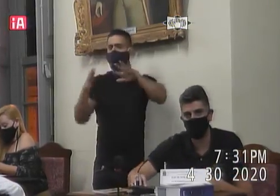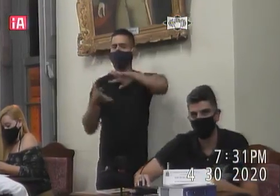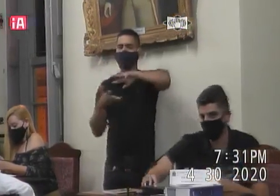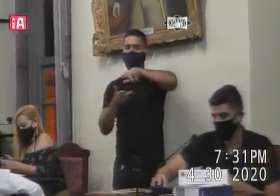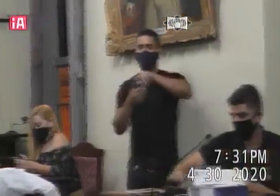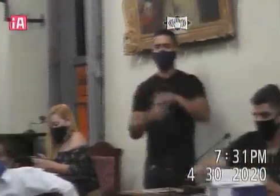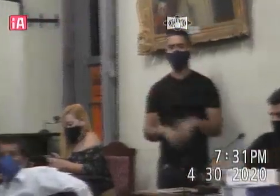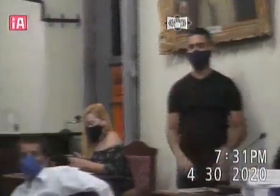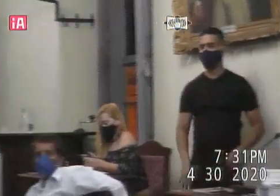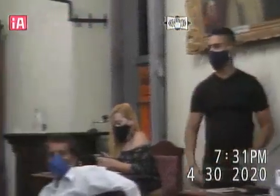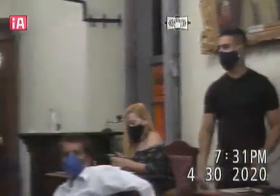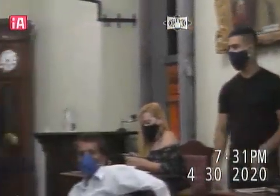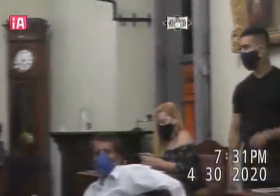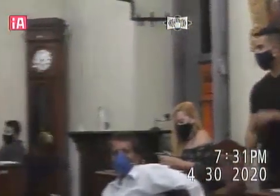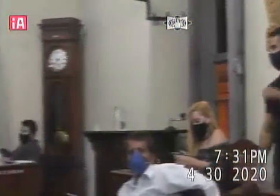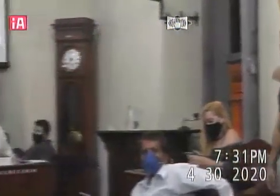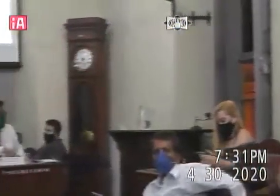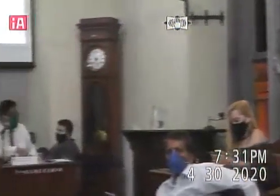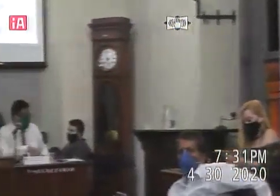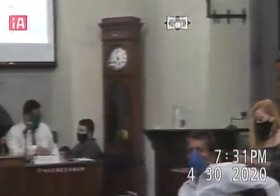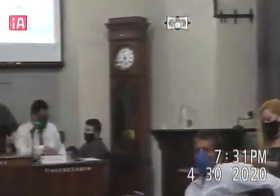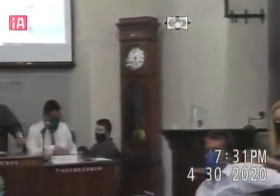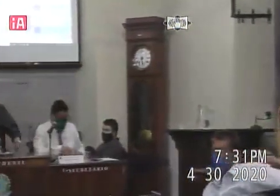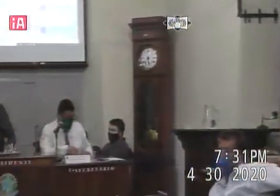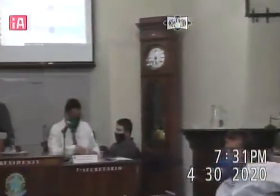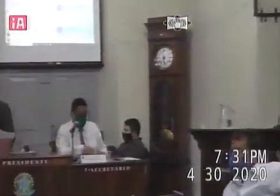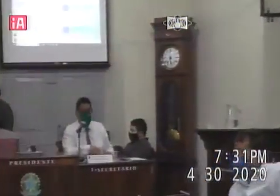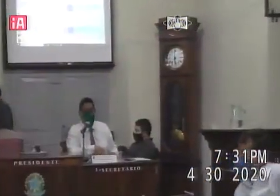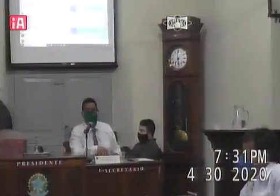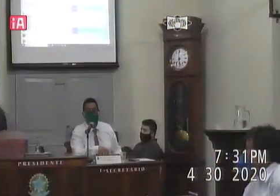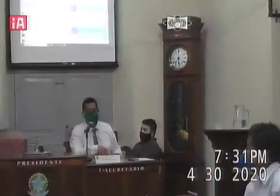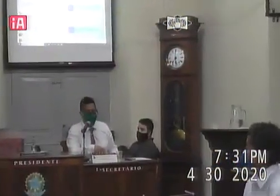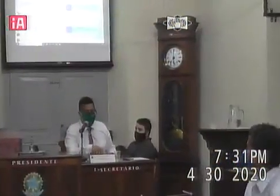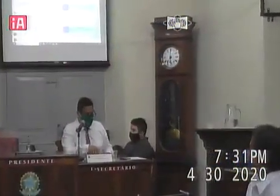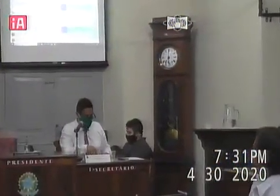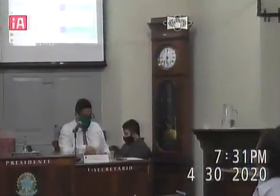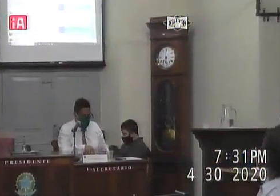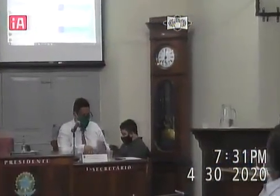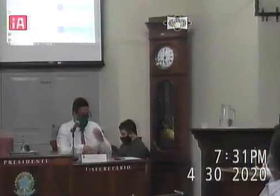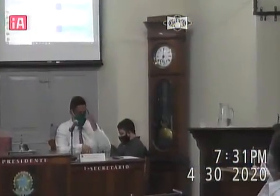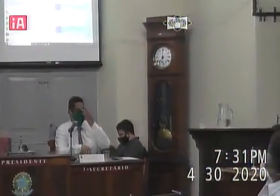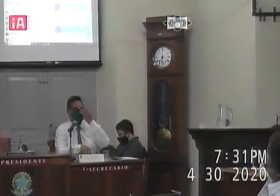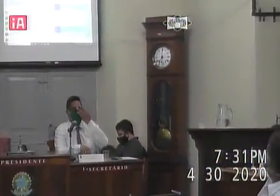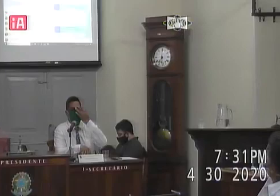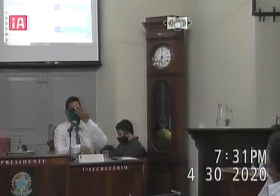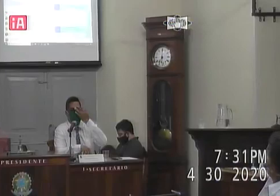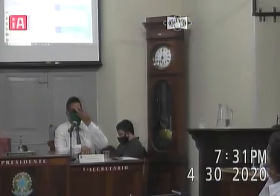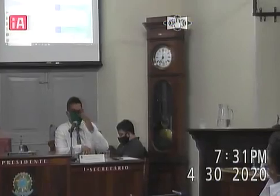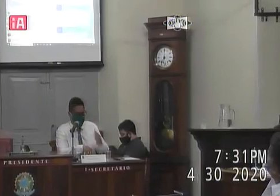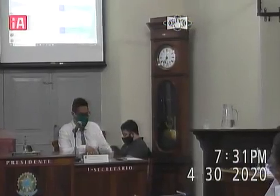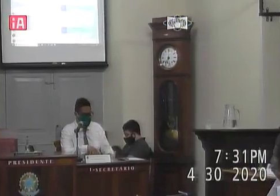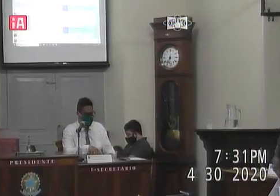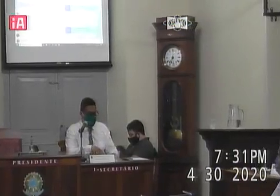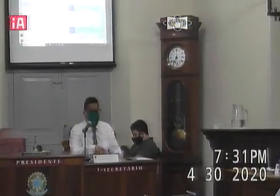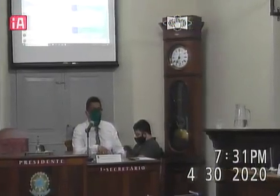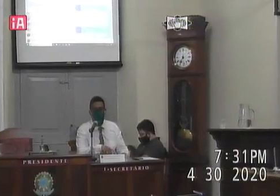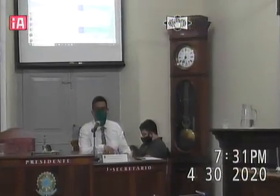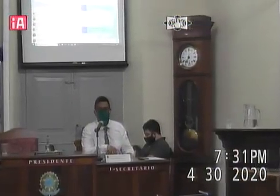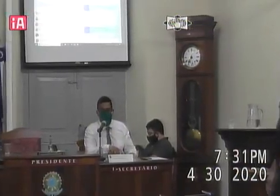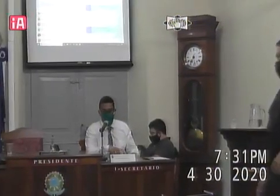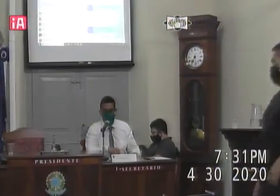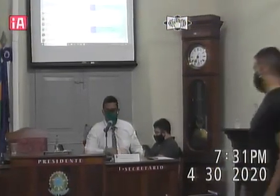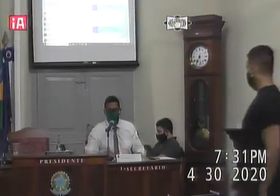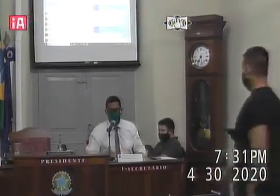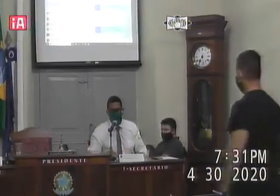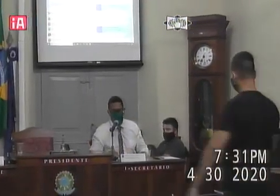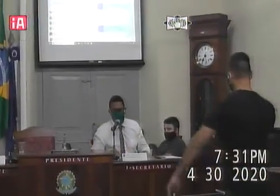inteiro. Vereadora Fabiane, a gente está com um problema técnico, mas estamos tentando o